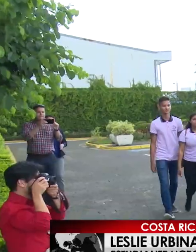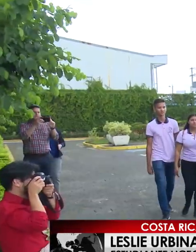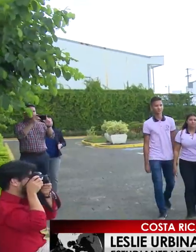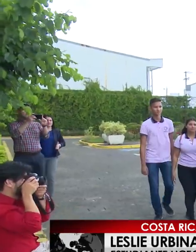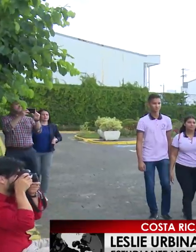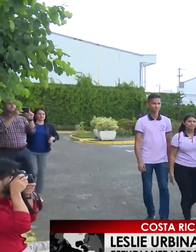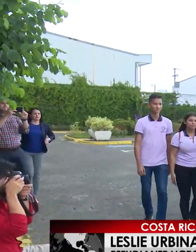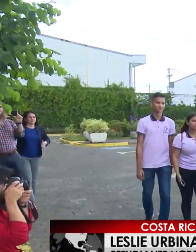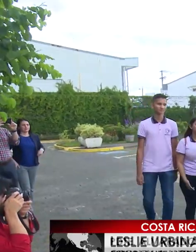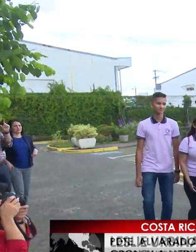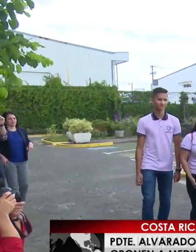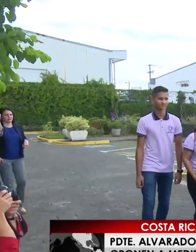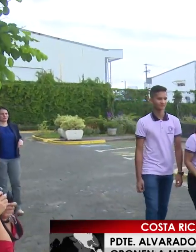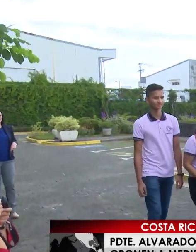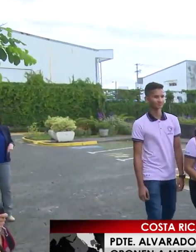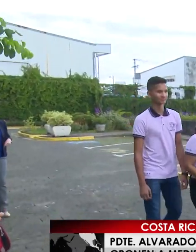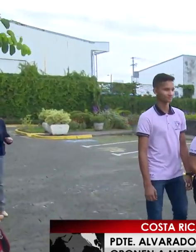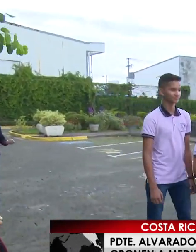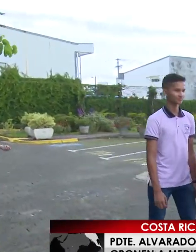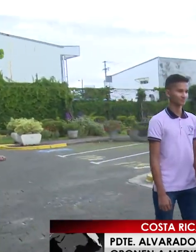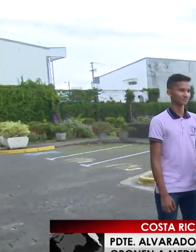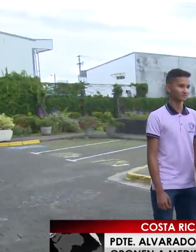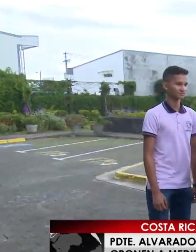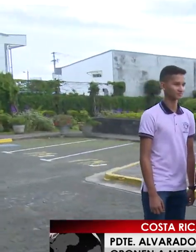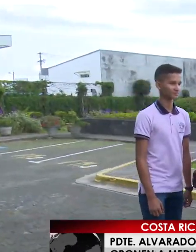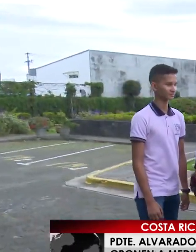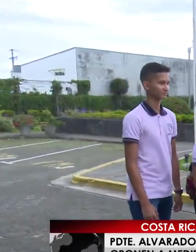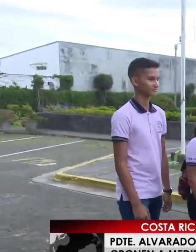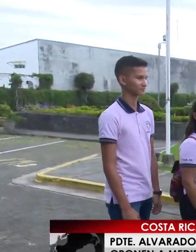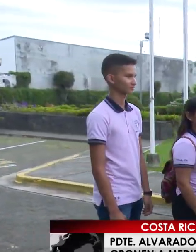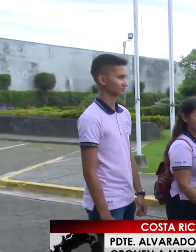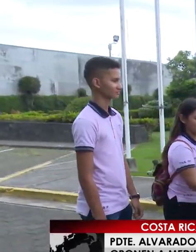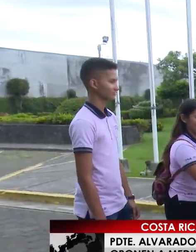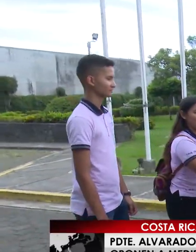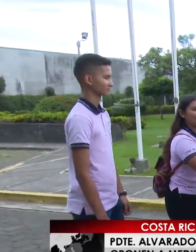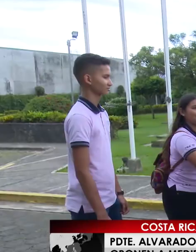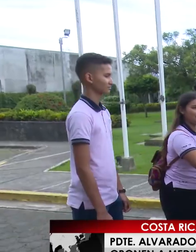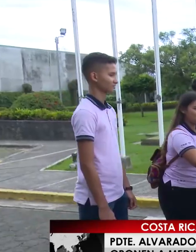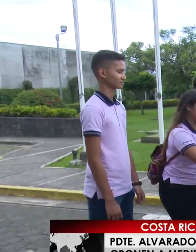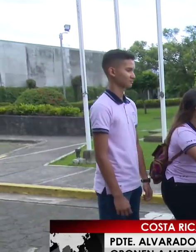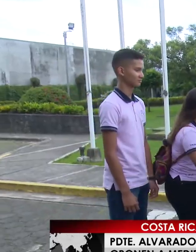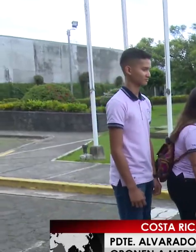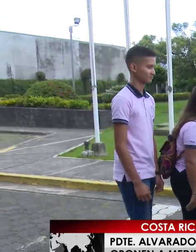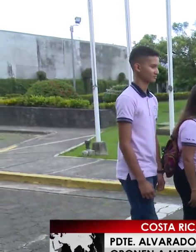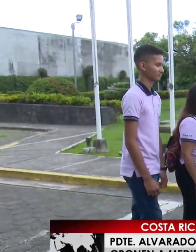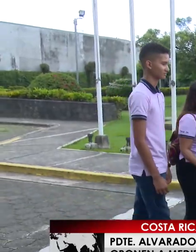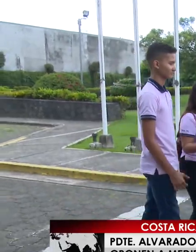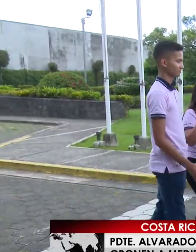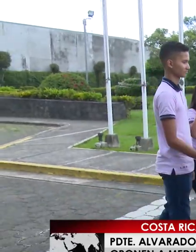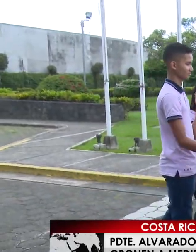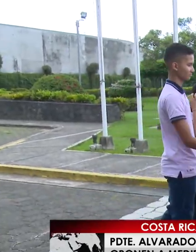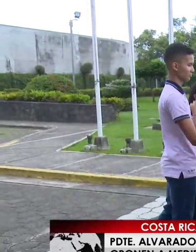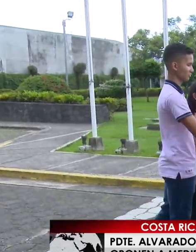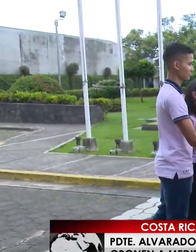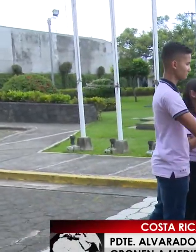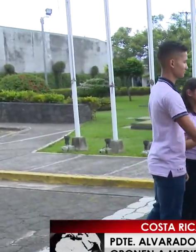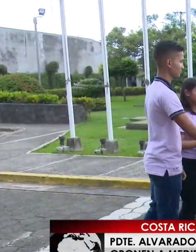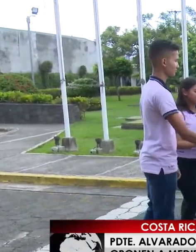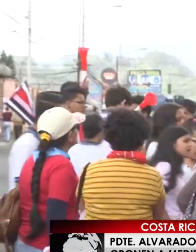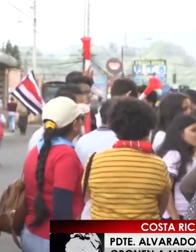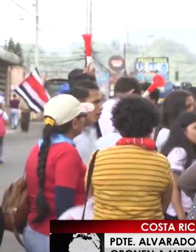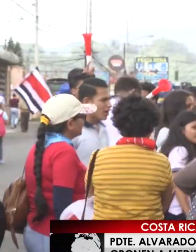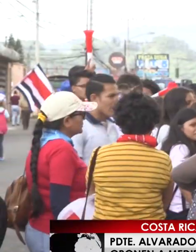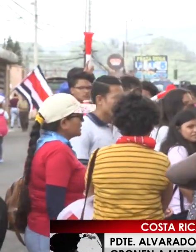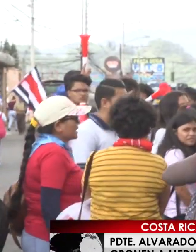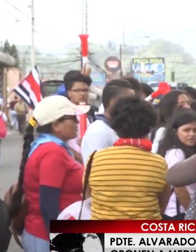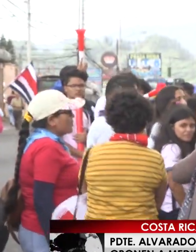información que sale es correcta o es, ¿cómo lo explico? O es la que se tiene pensada.